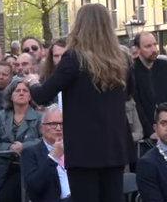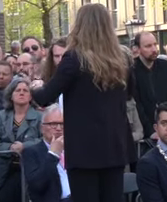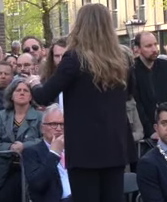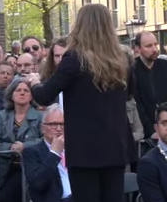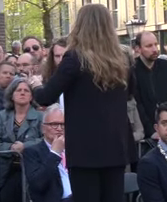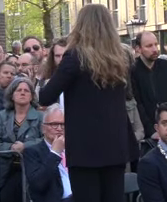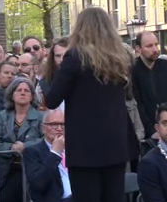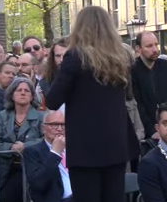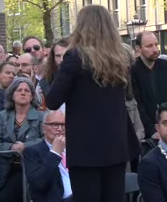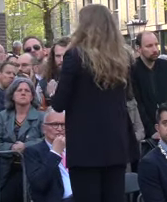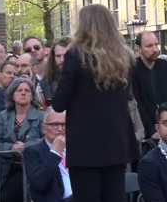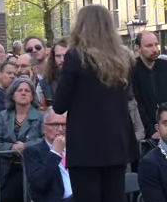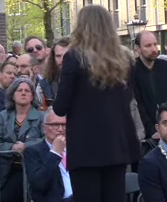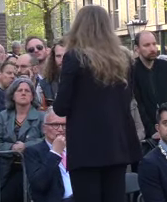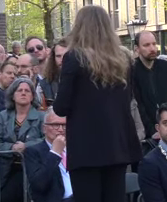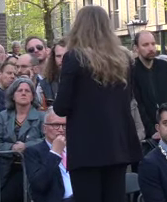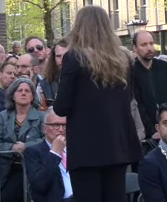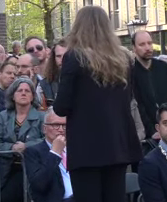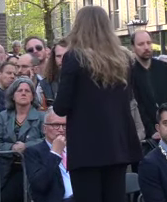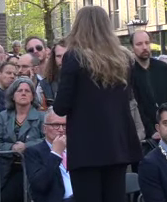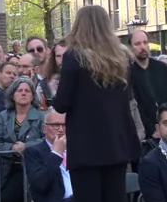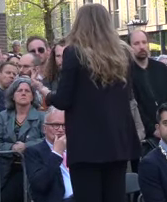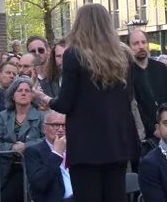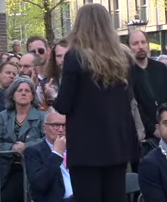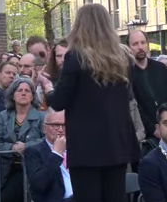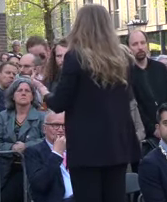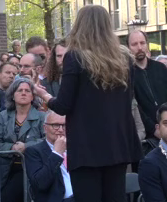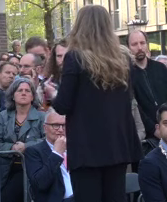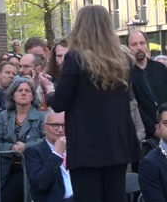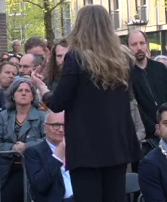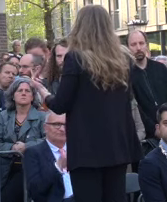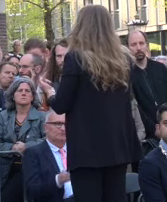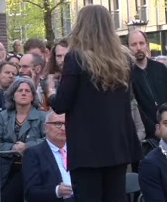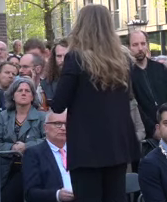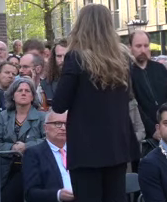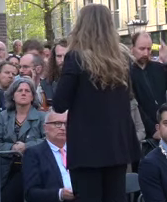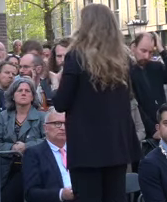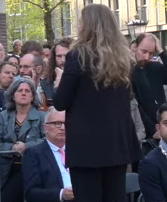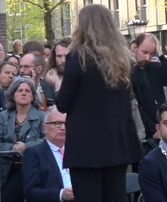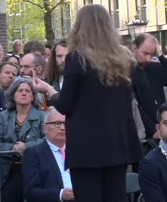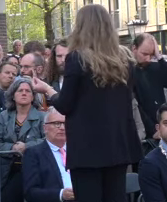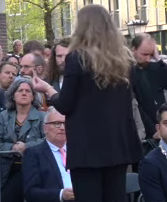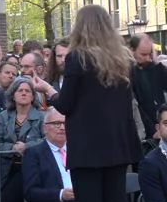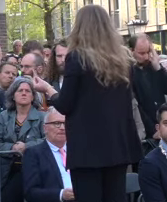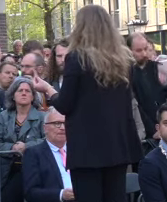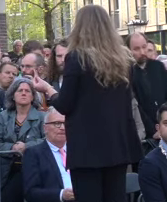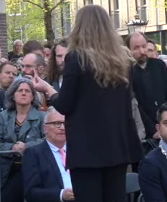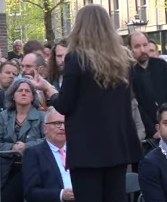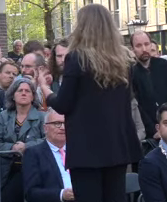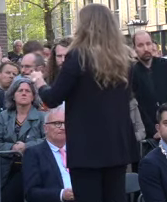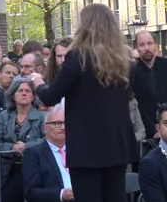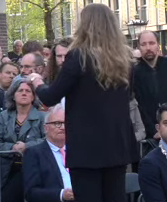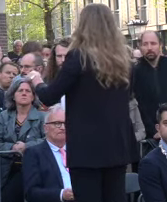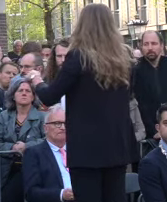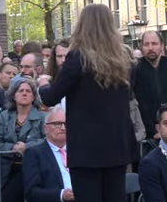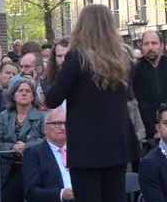vergeten onmogelijk gemaakt wordt. Want oorlog is nog altijd niet voorbij. Dat is iets wat we vandaag de dag